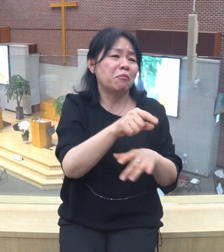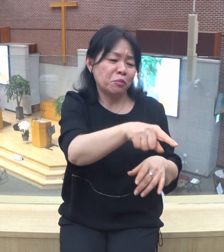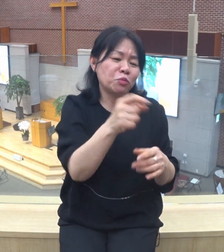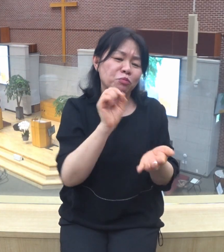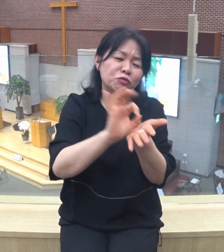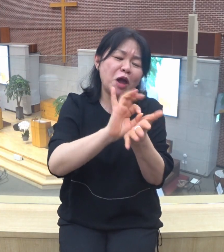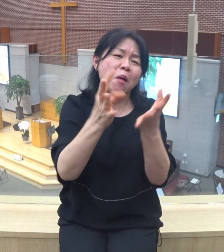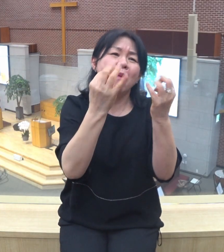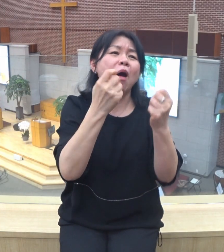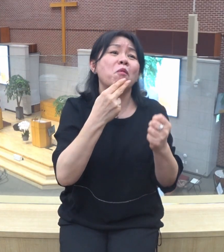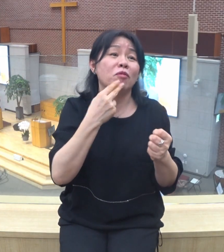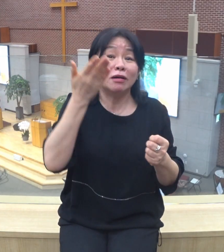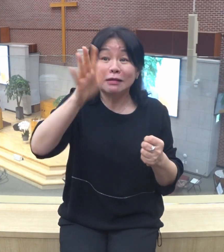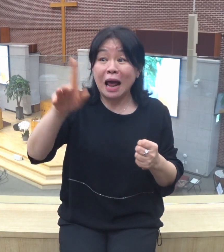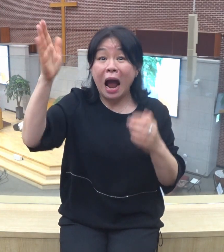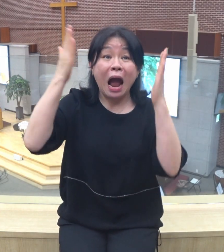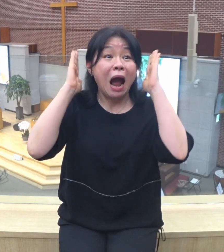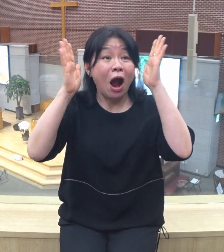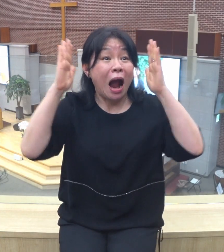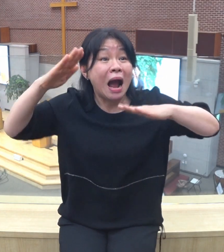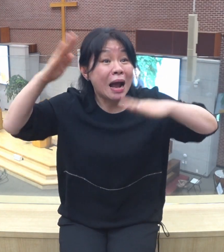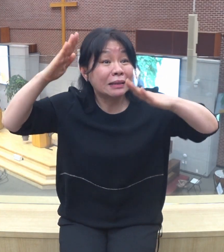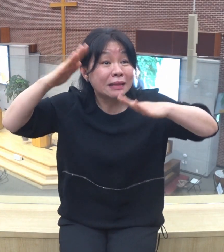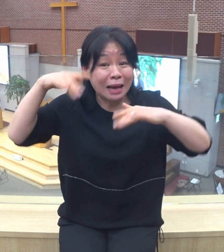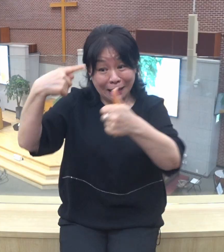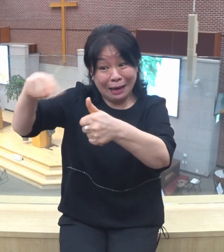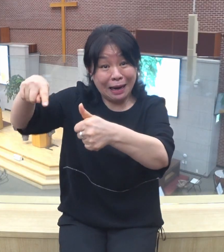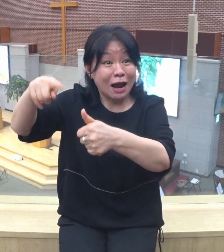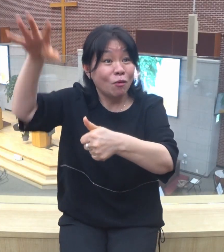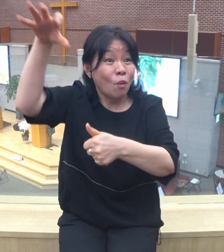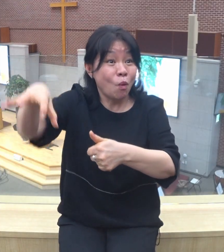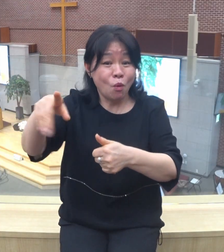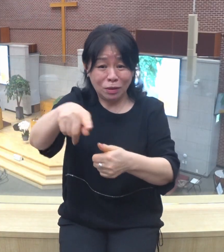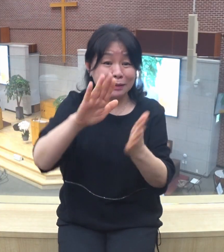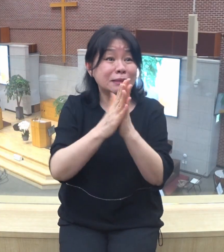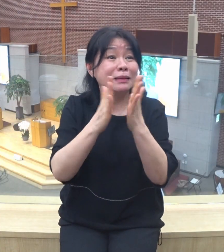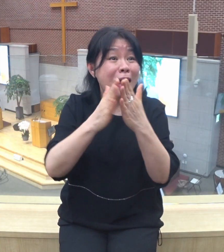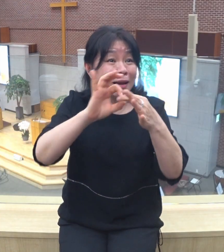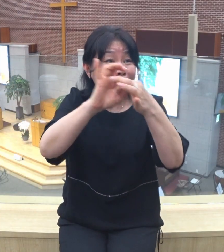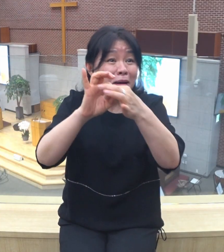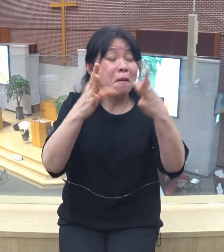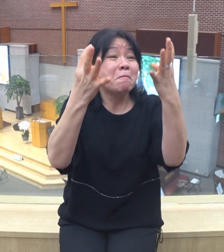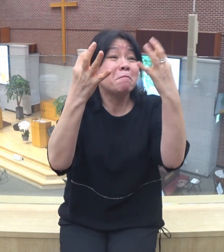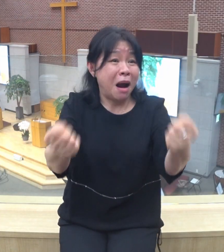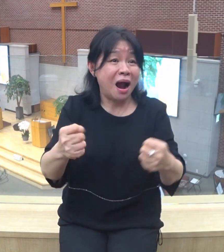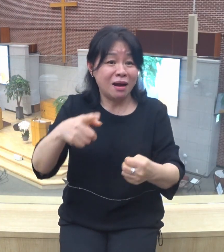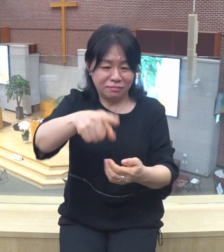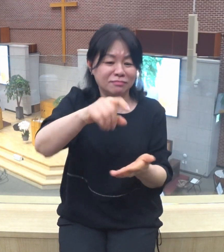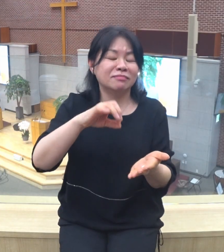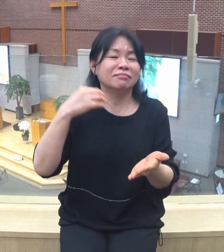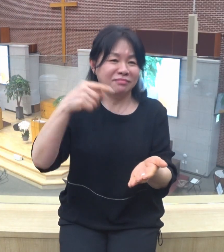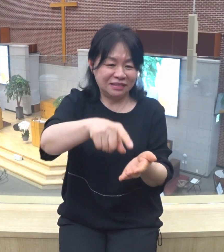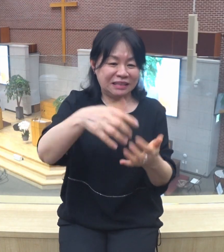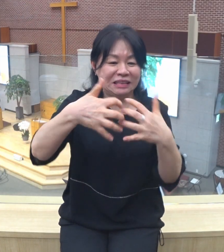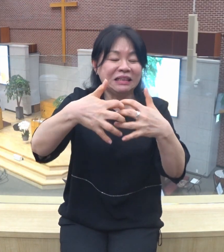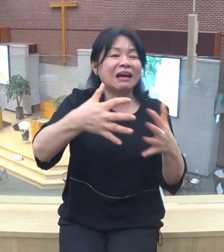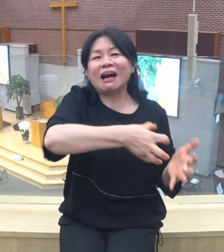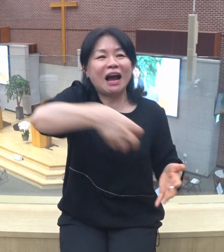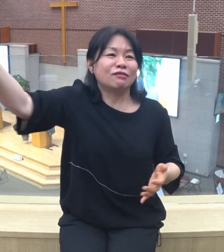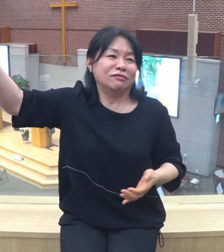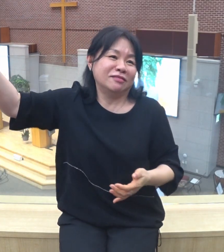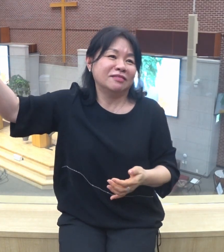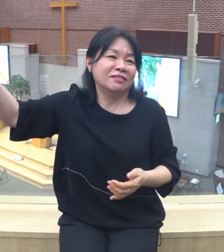합니다. 어디 있던지 소유주가 밝혀진 순간 그것은 그 소유주에게로 돌아가야